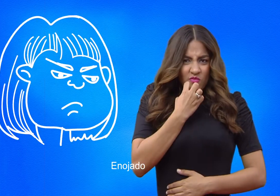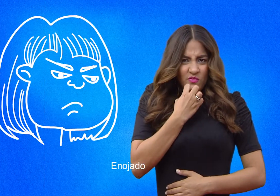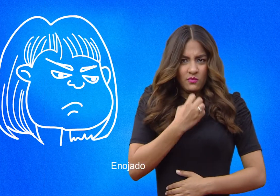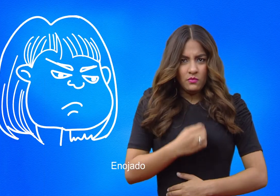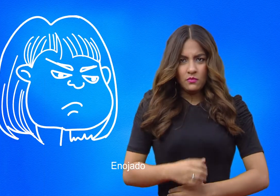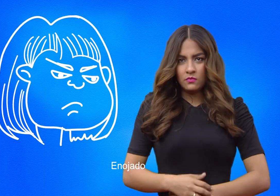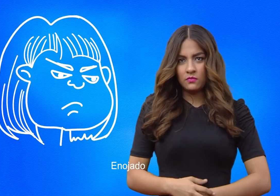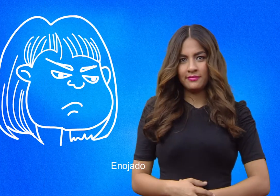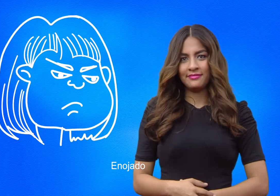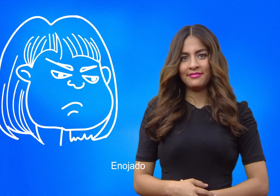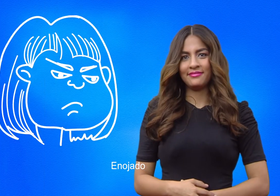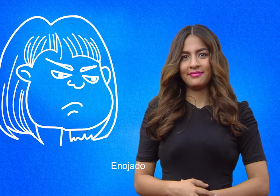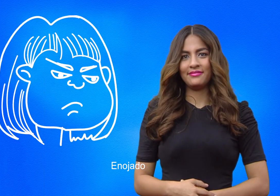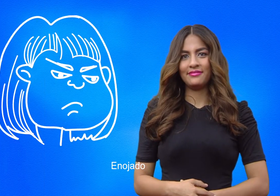Enojado.